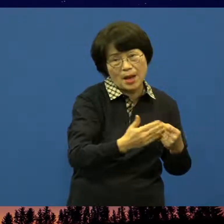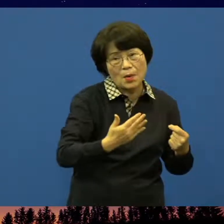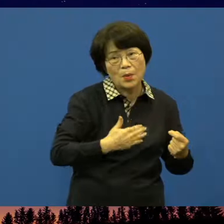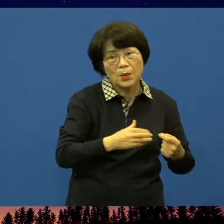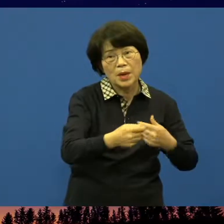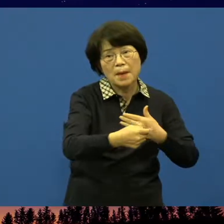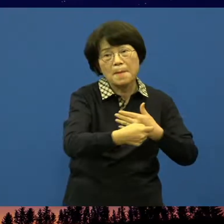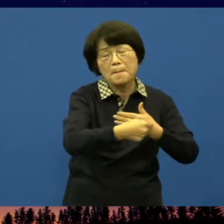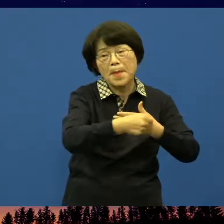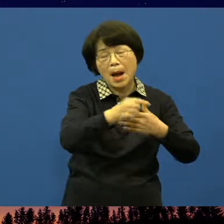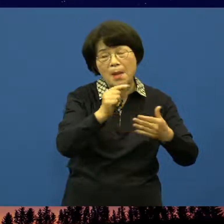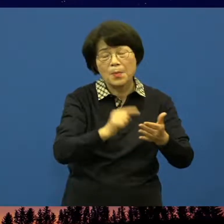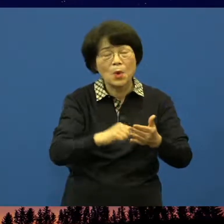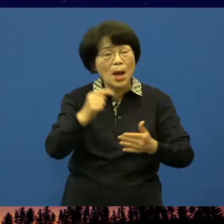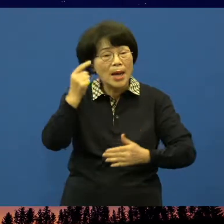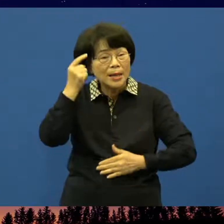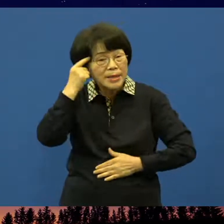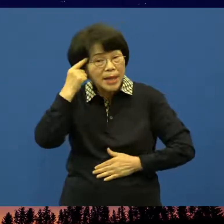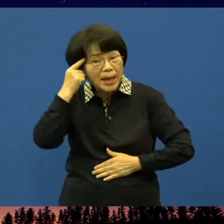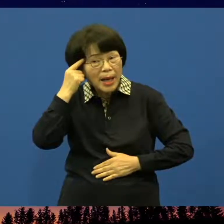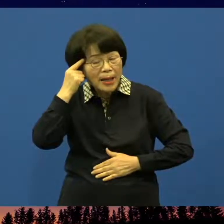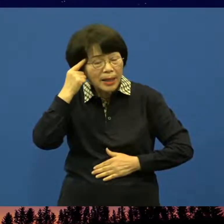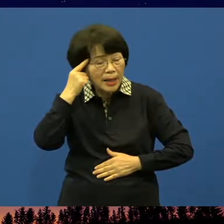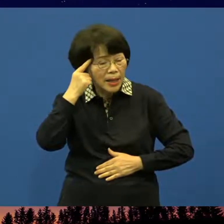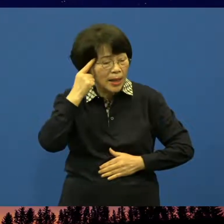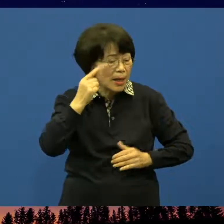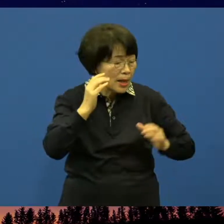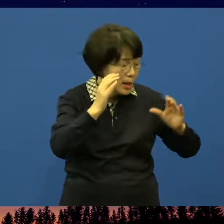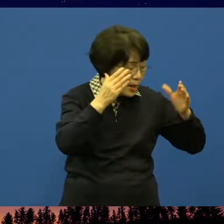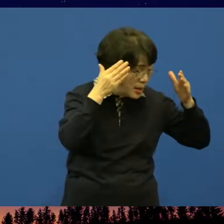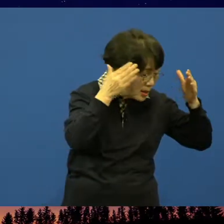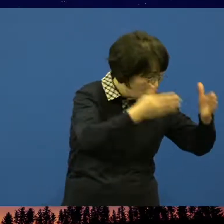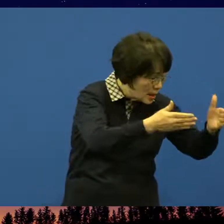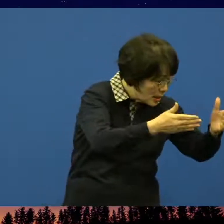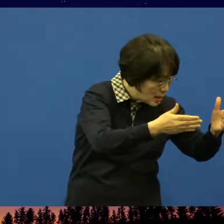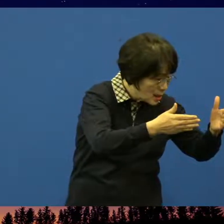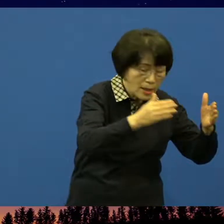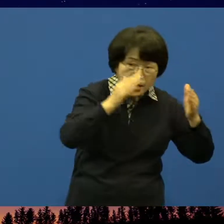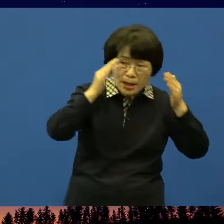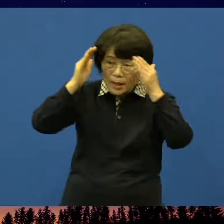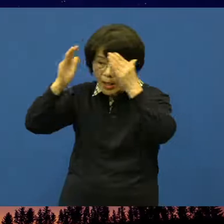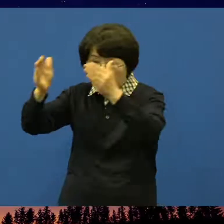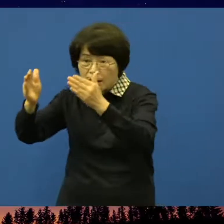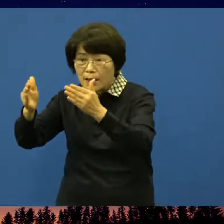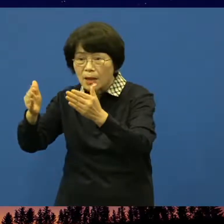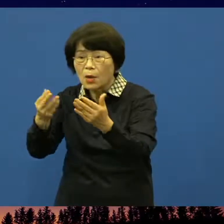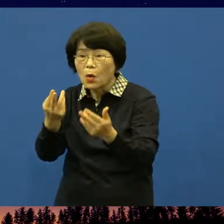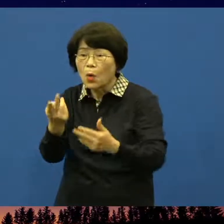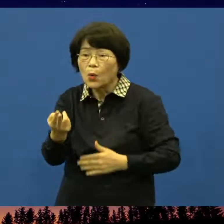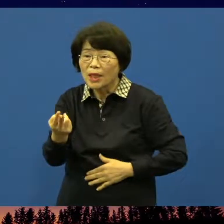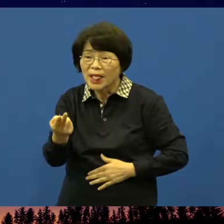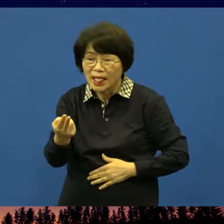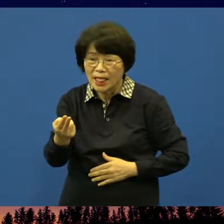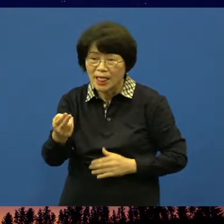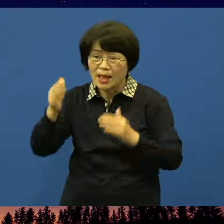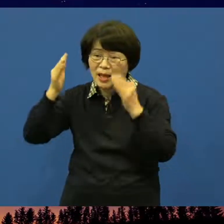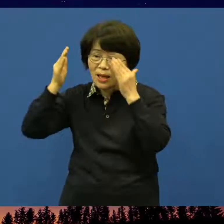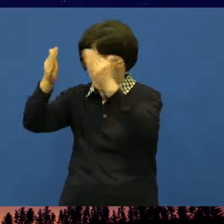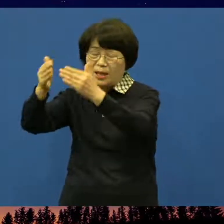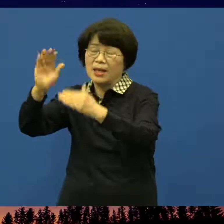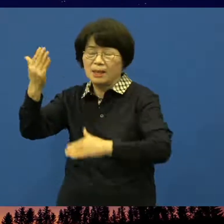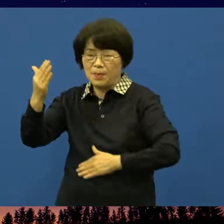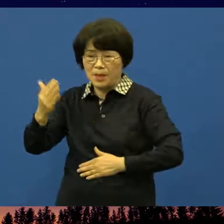마음, 우리의 생각이 어디로 흐르고 있느냐, 이 세속적인 이 세상이 가지고 있는 가치와 그런 세상의